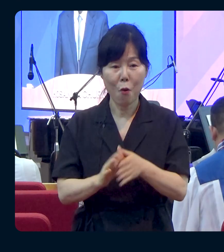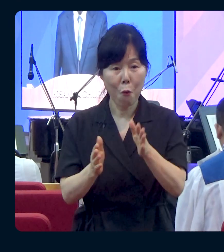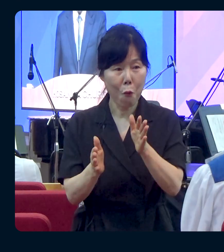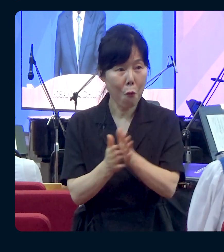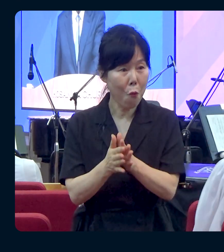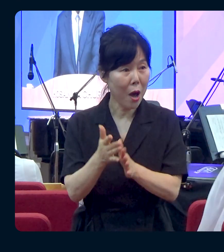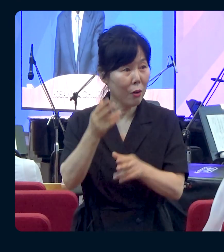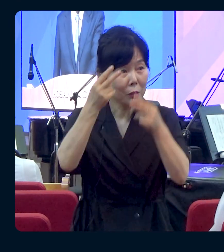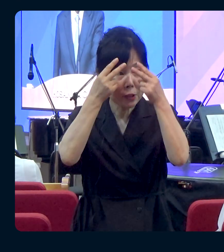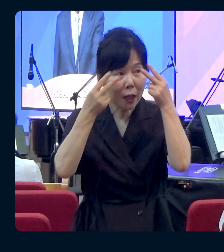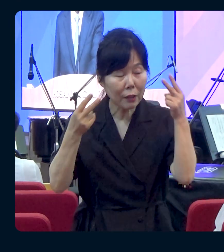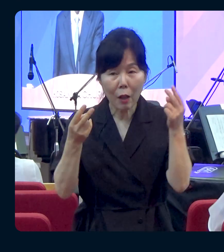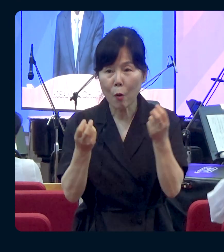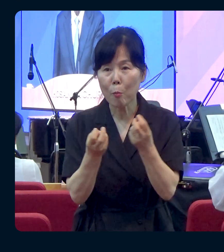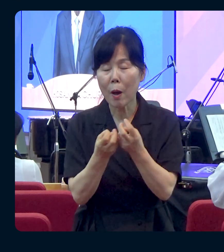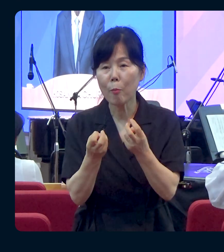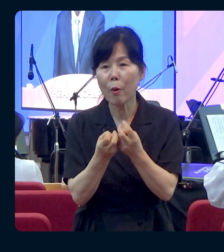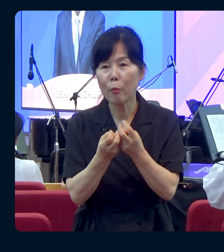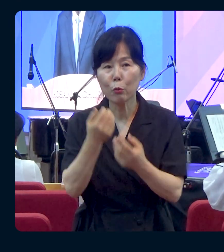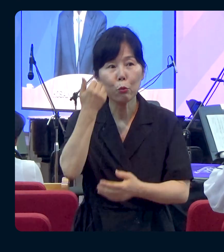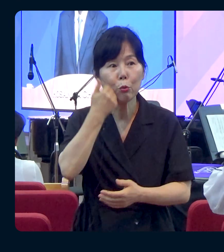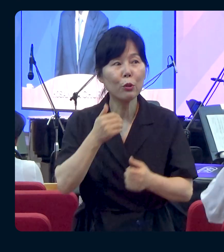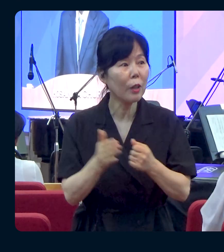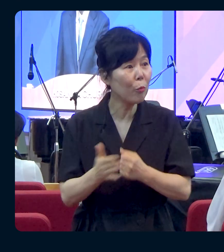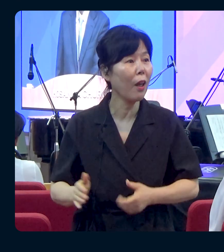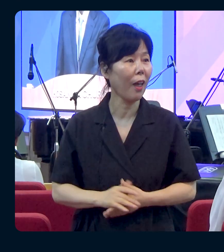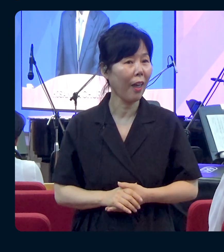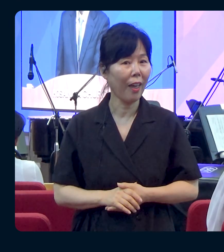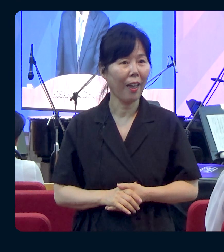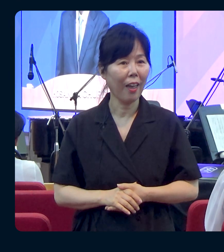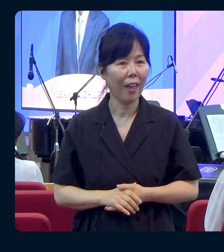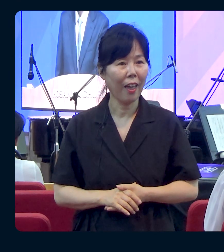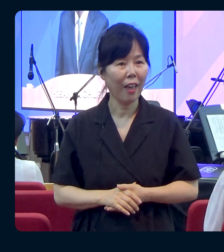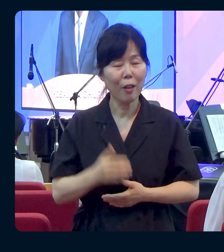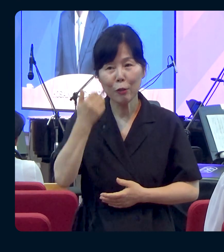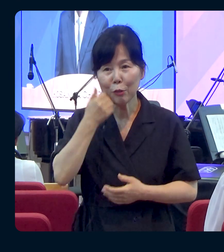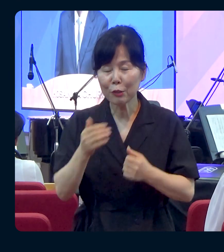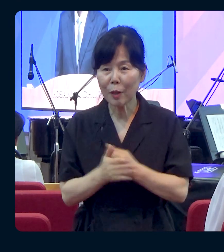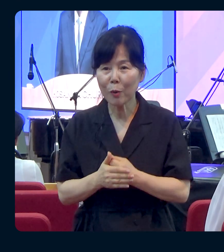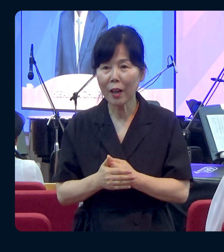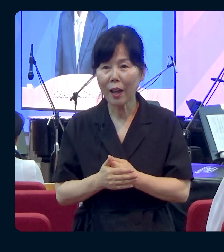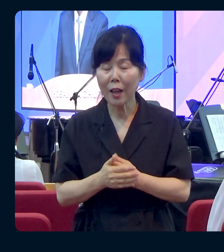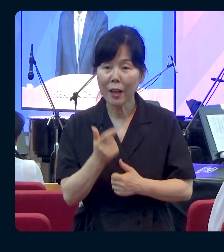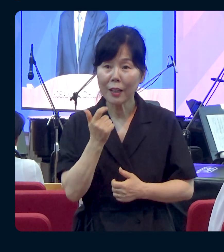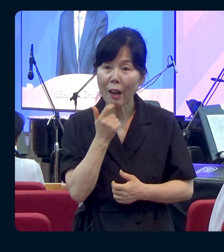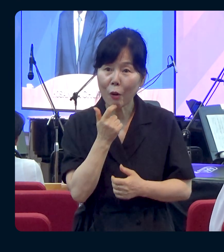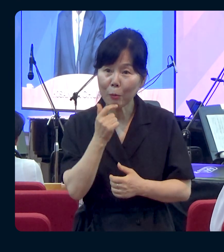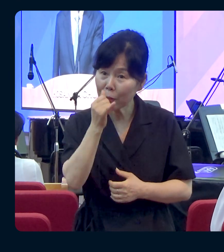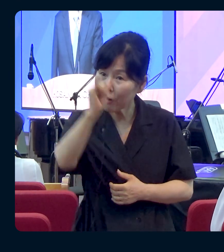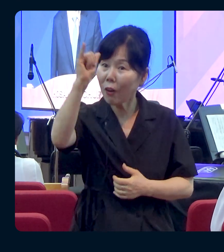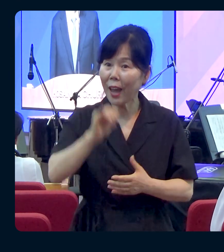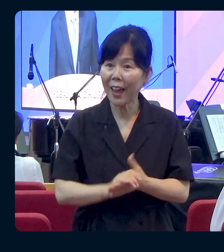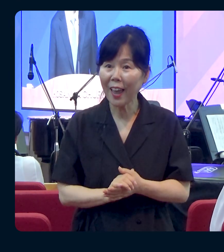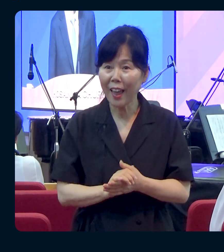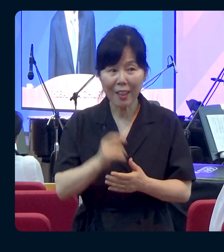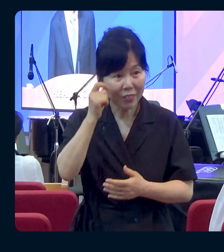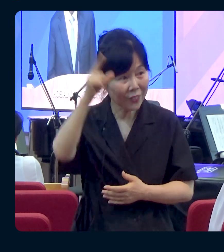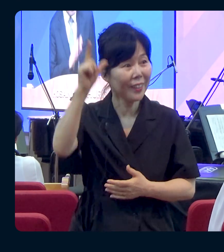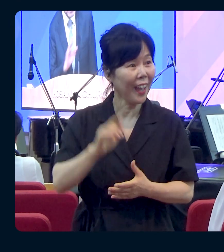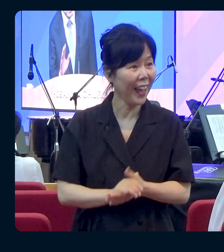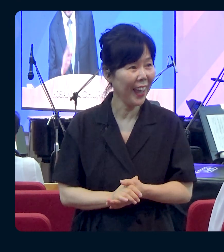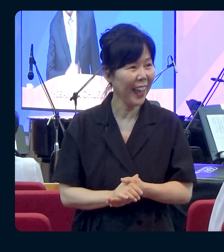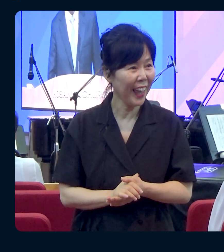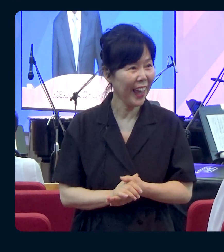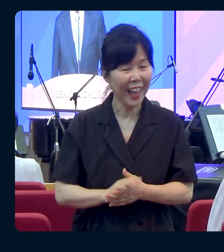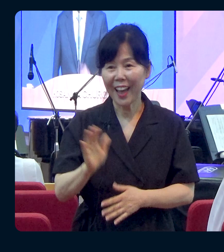이렇게 호화롭게 장례를 치른 것은 누구 때문입니까? 야곱이 훌륭해서 그랬습니까? 야곱이 대단한 사람이어서